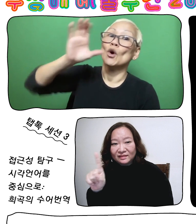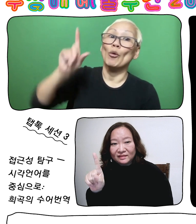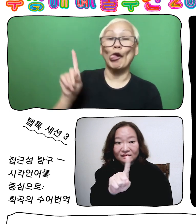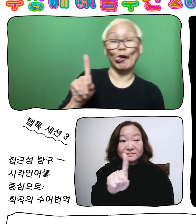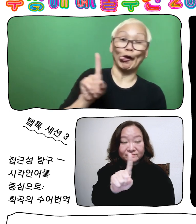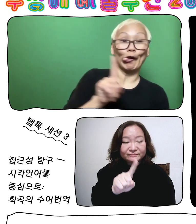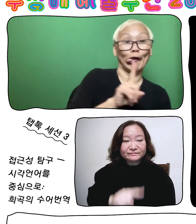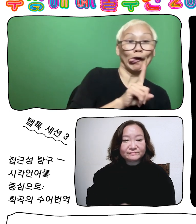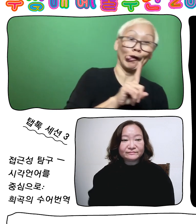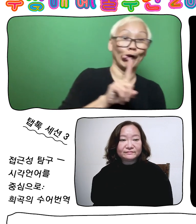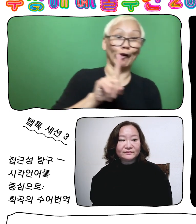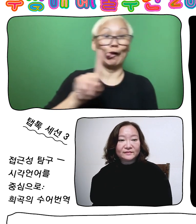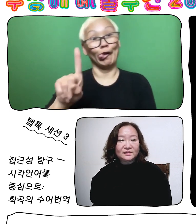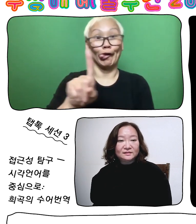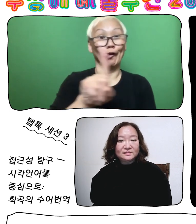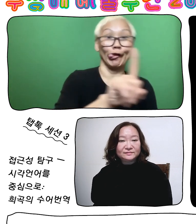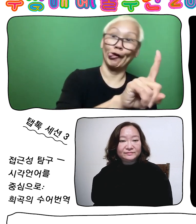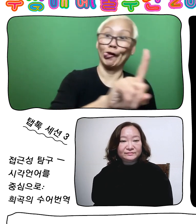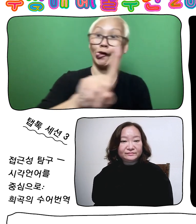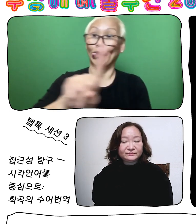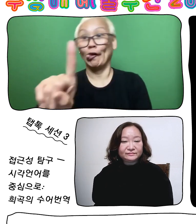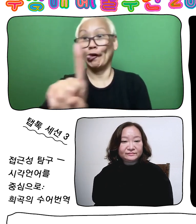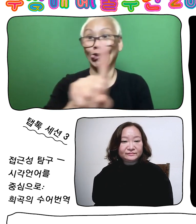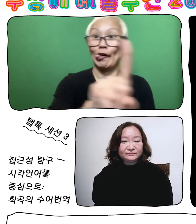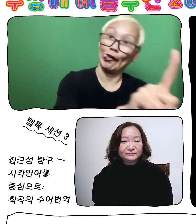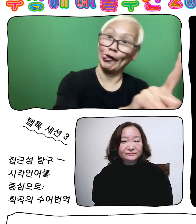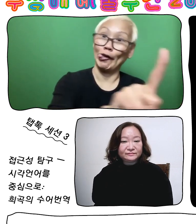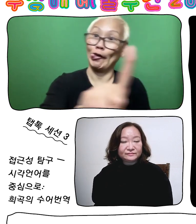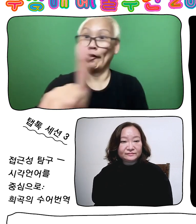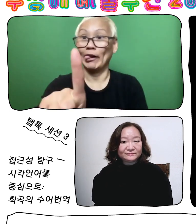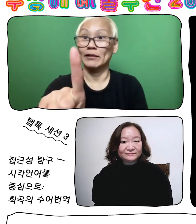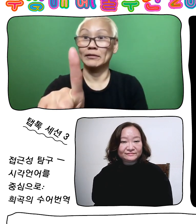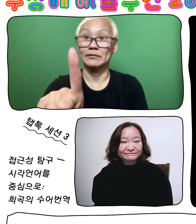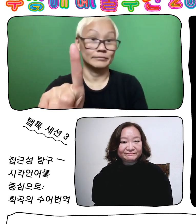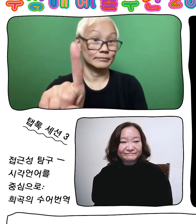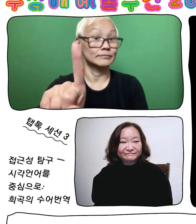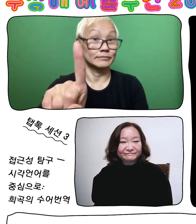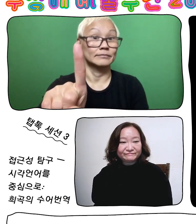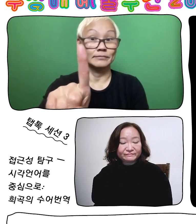이것은 술에 취했을 때 지그재그로 걷는 모양이에요.